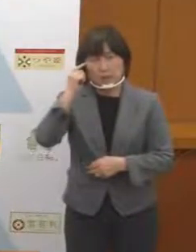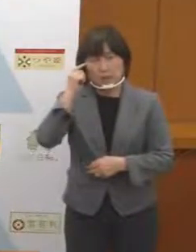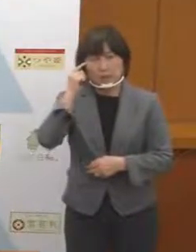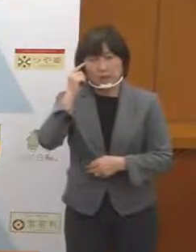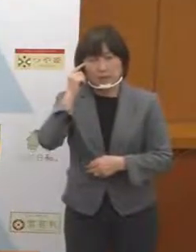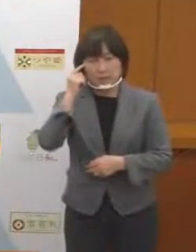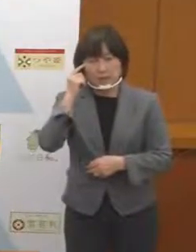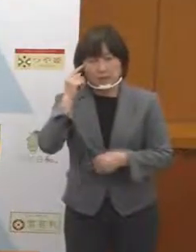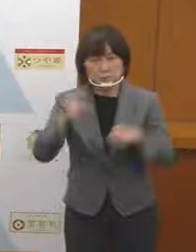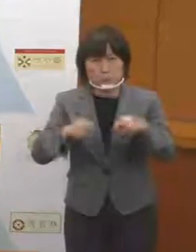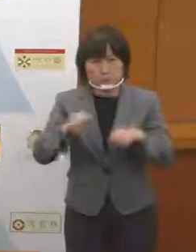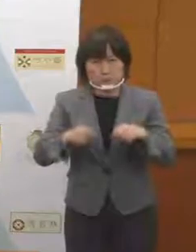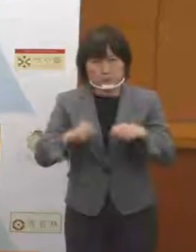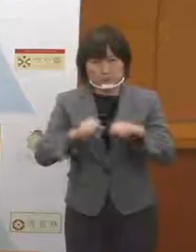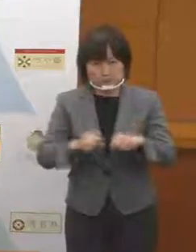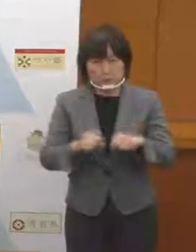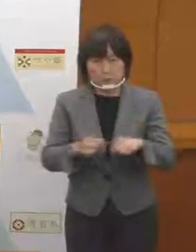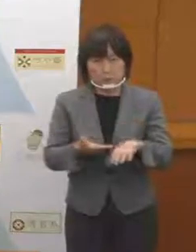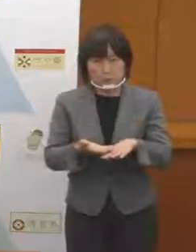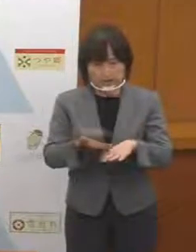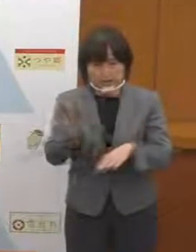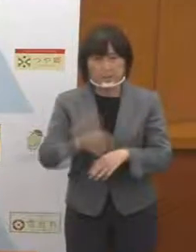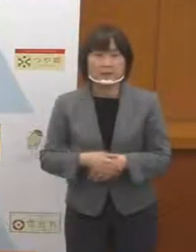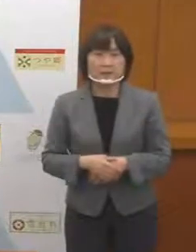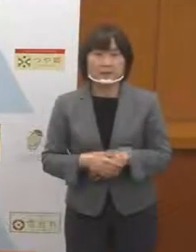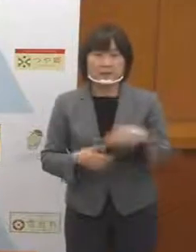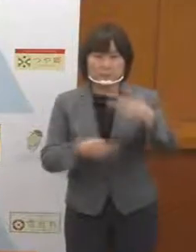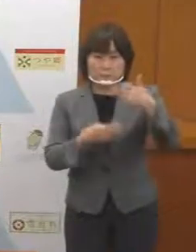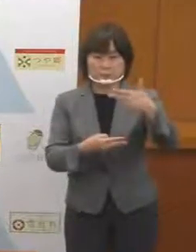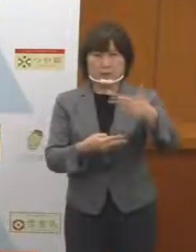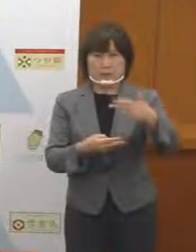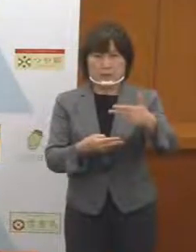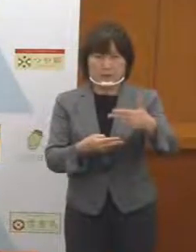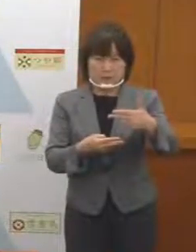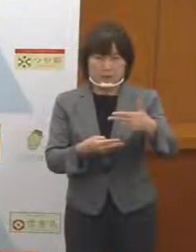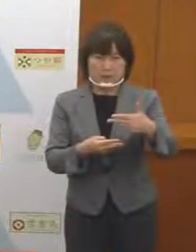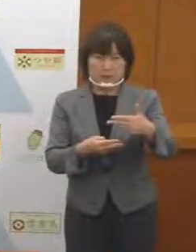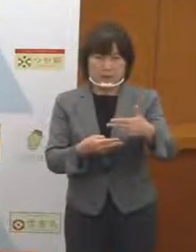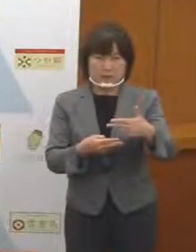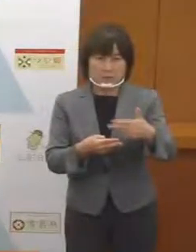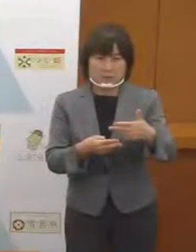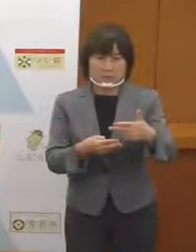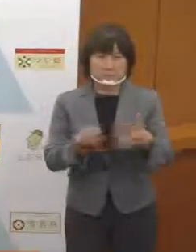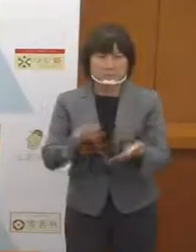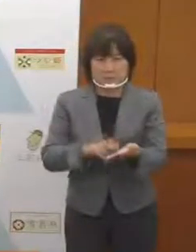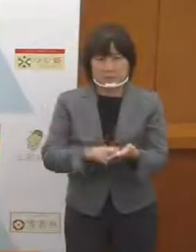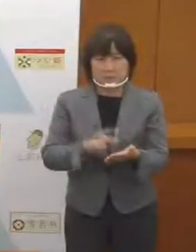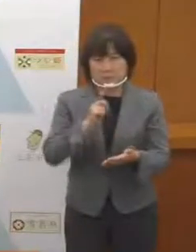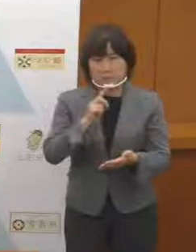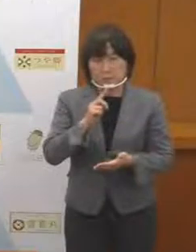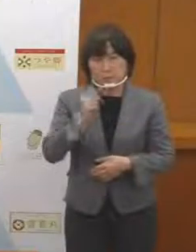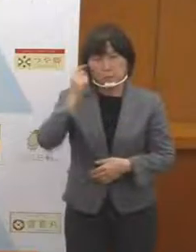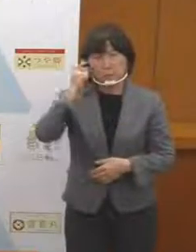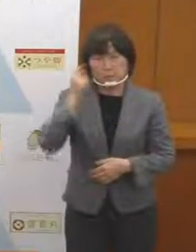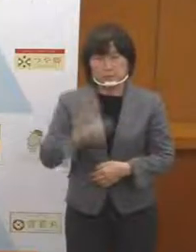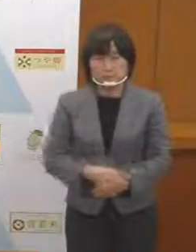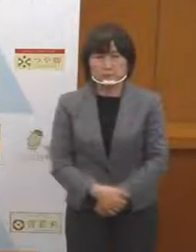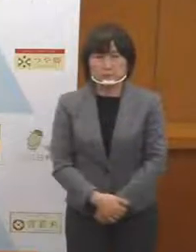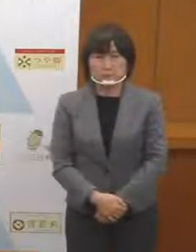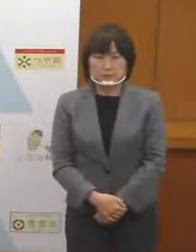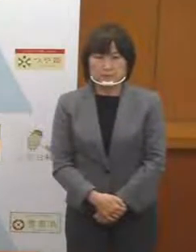聞いたりしてもらいながらそしてその一日になったんだというふうに記憶をしております